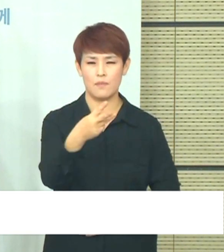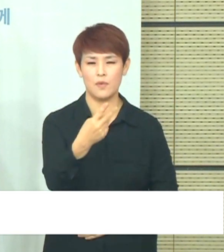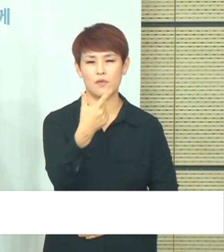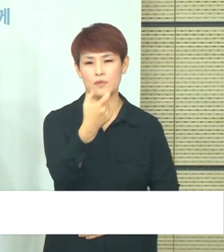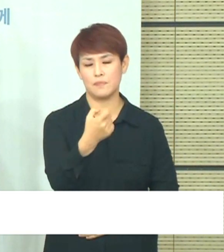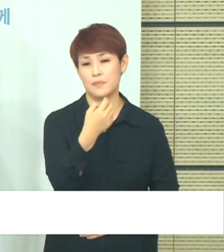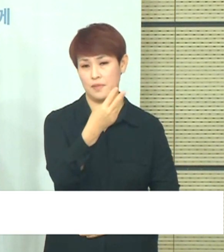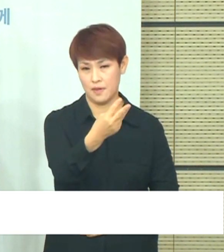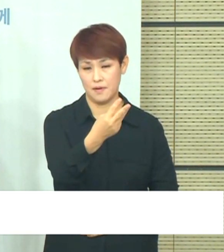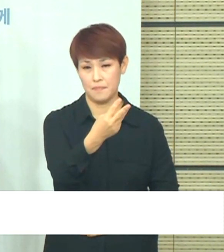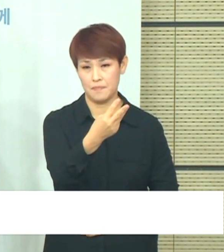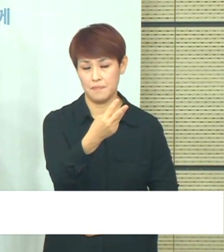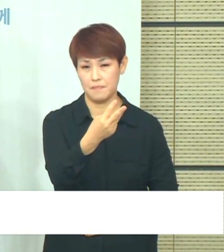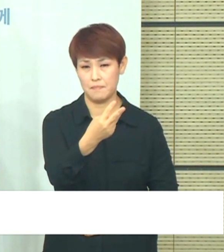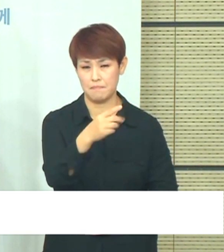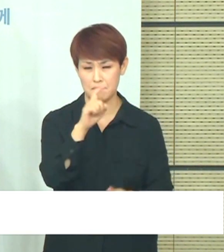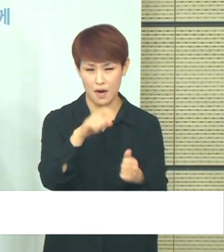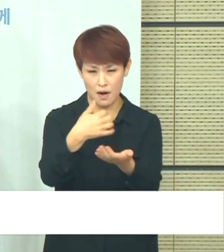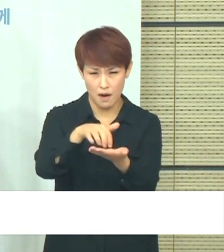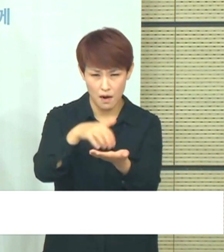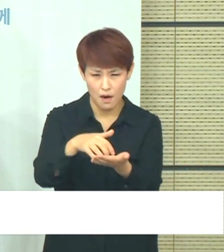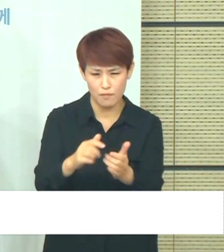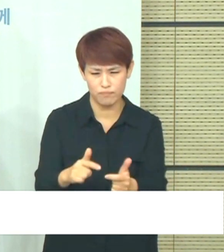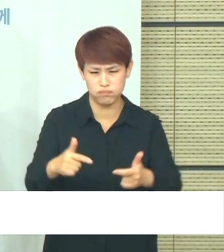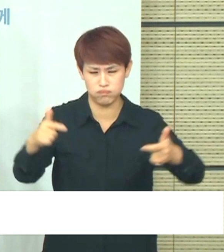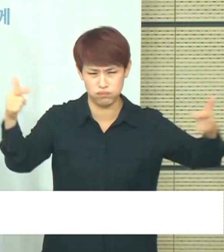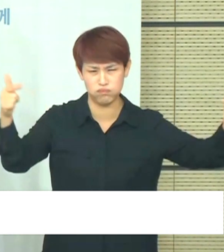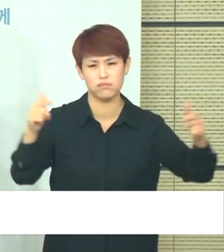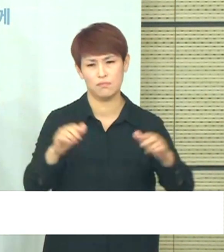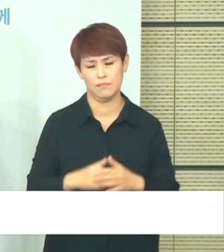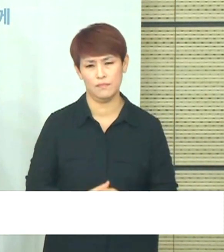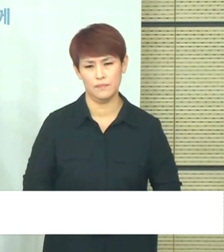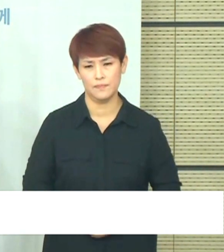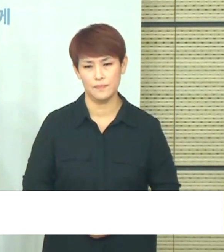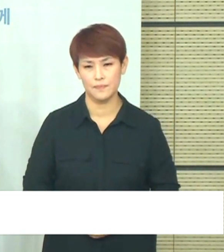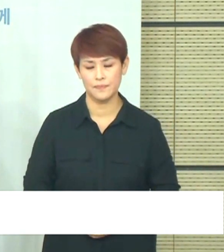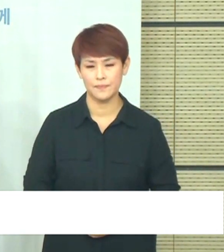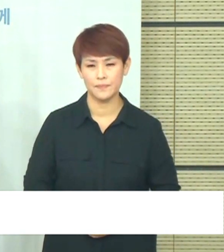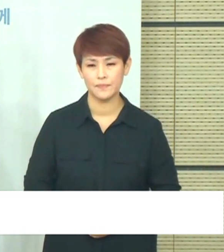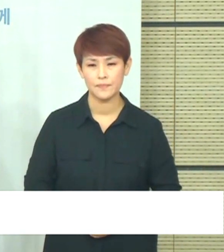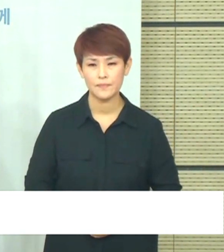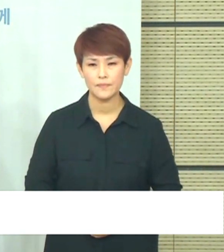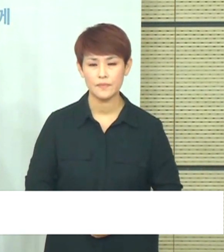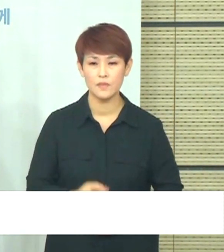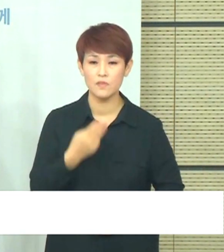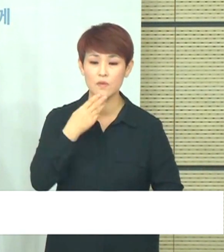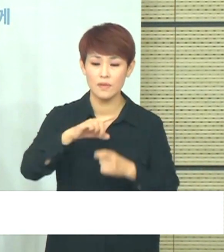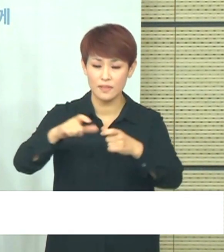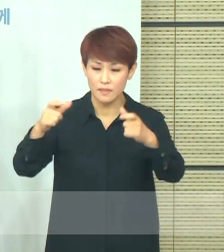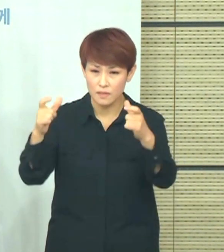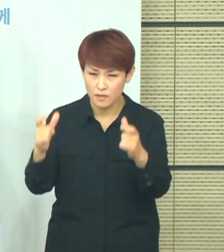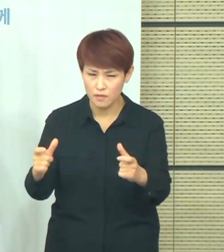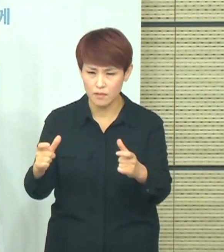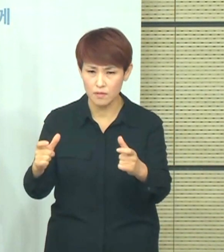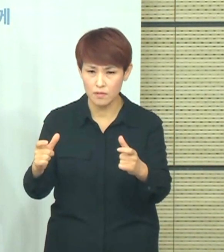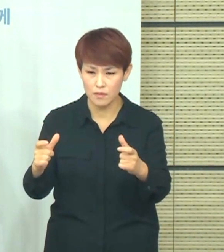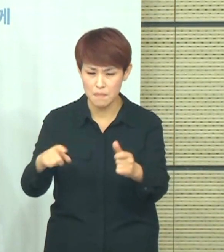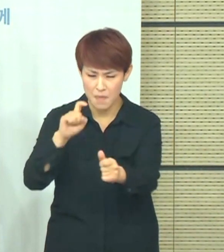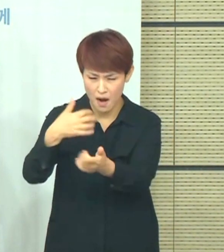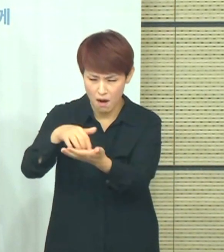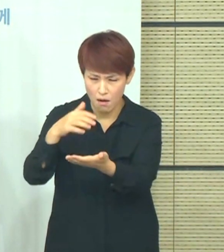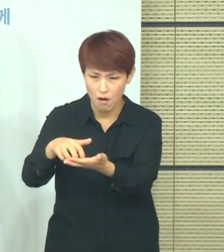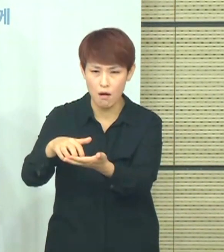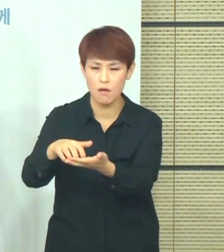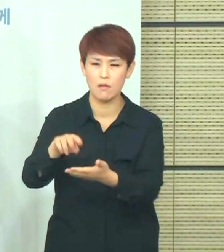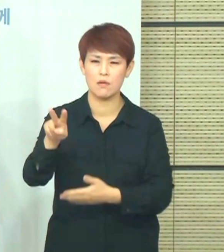363명으로 신규 감염 환자가 증가하는 추세가 유지되고 있습니다. 수도권의 환자는 전체의